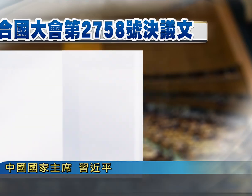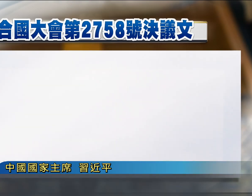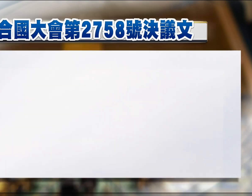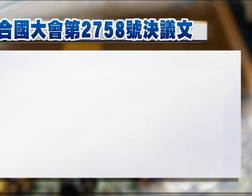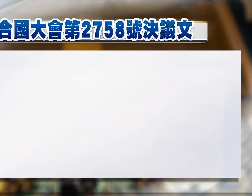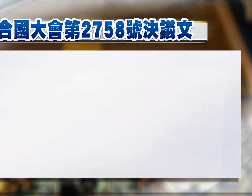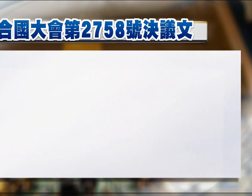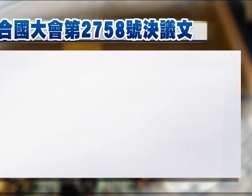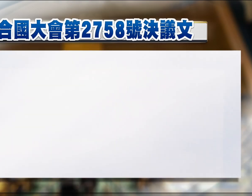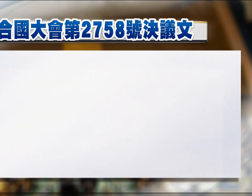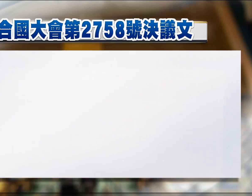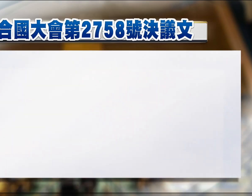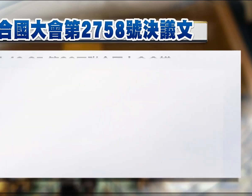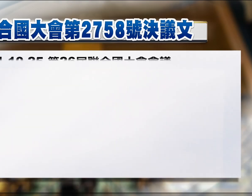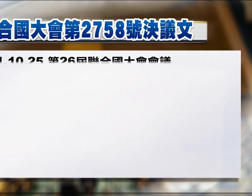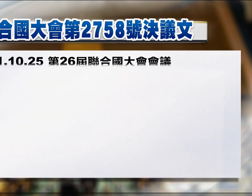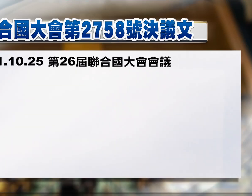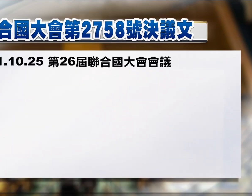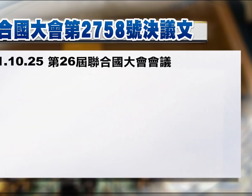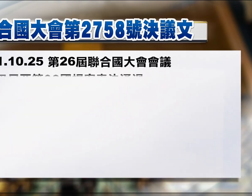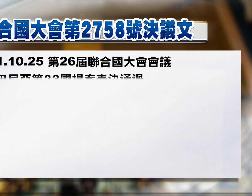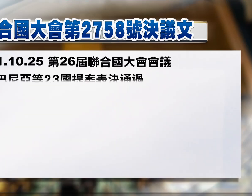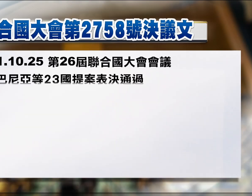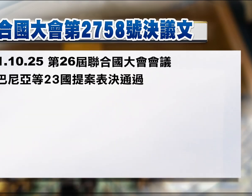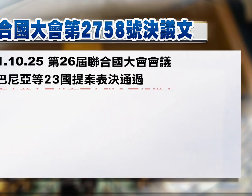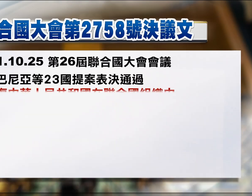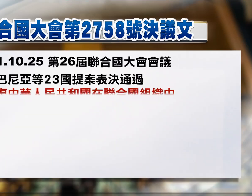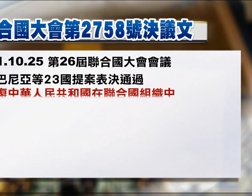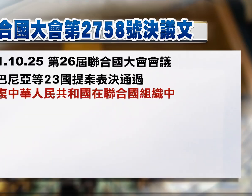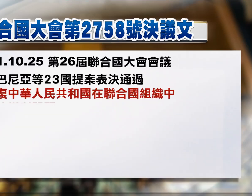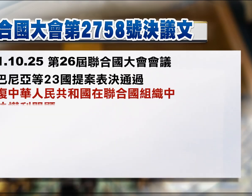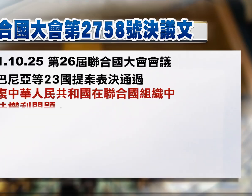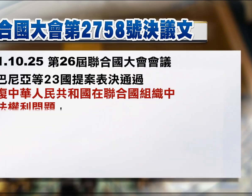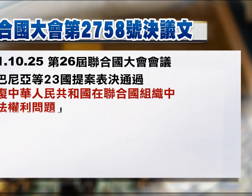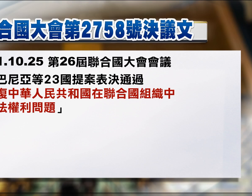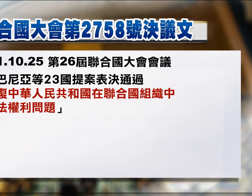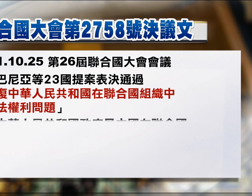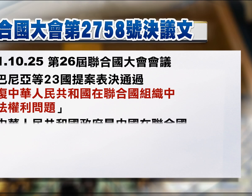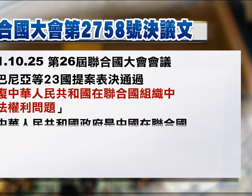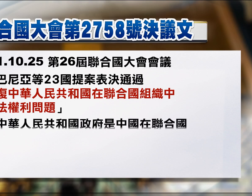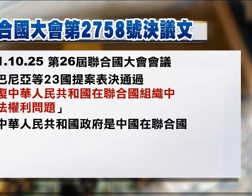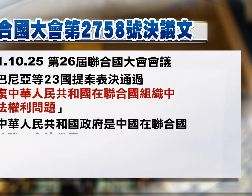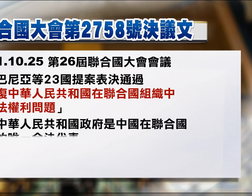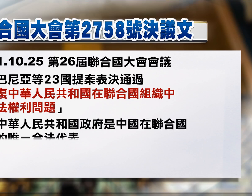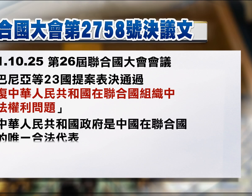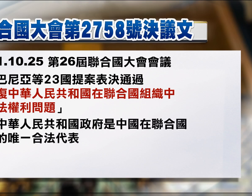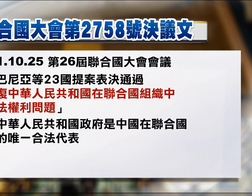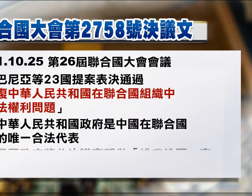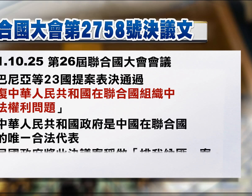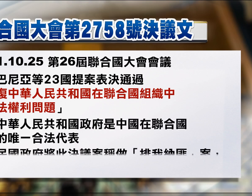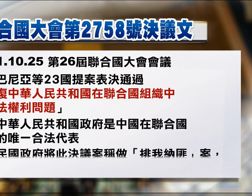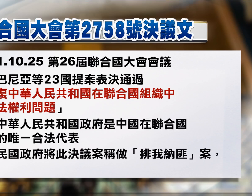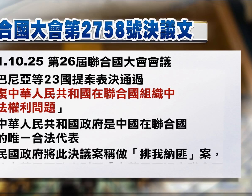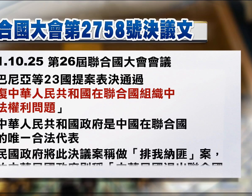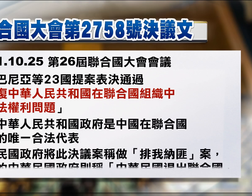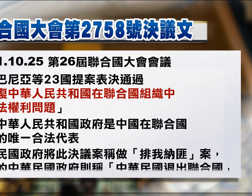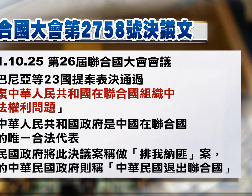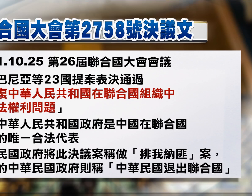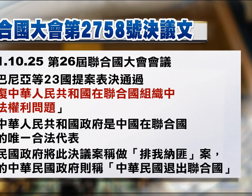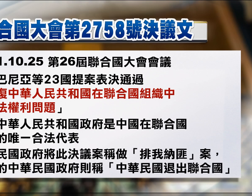国2758号决议承认中华人民共和国政府是中国在联合国组织的唯一合法代表，也是中华民国退出